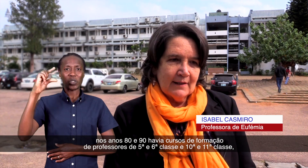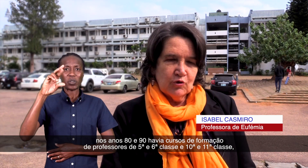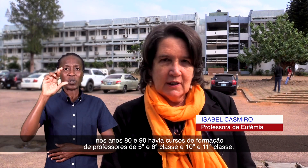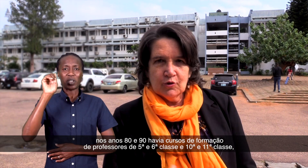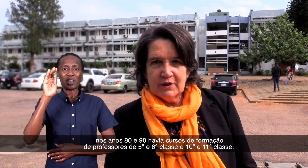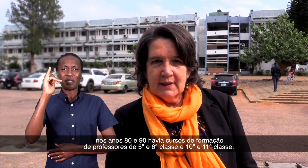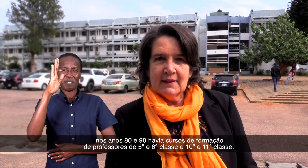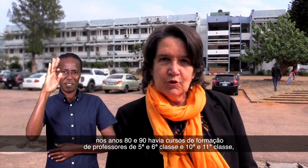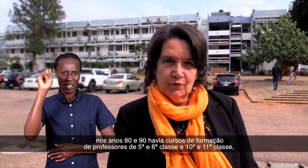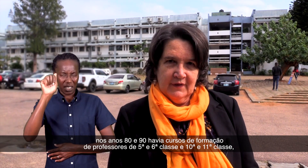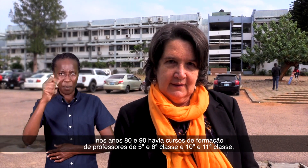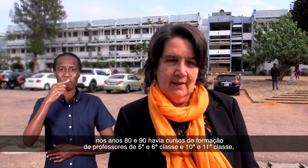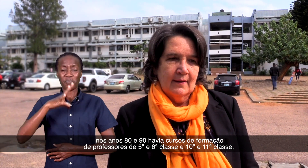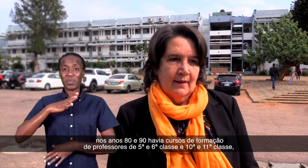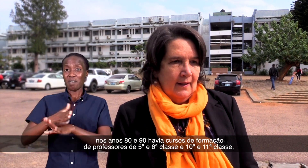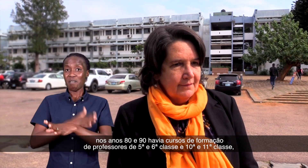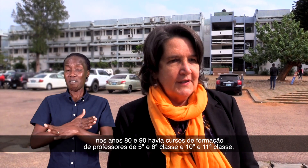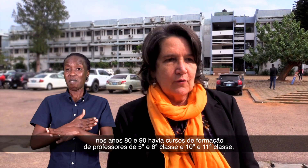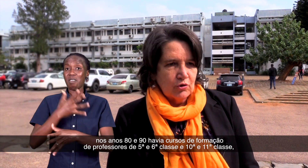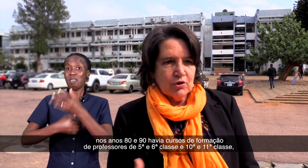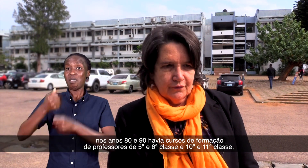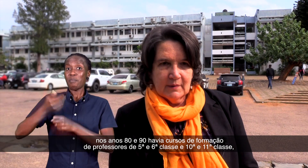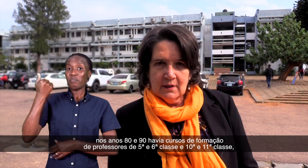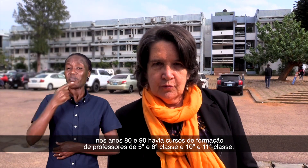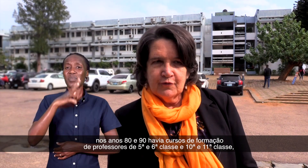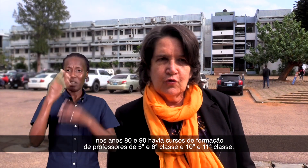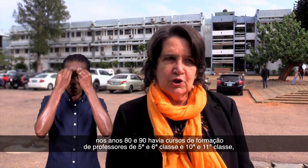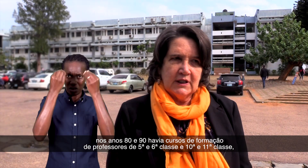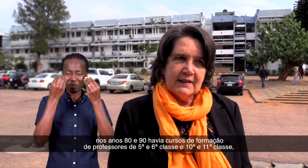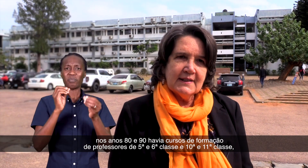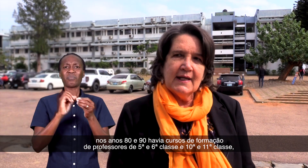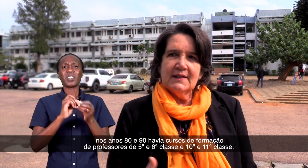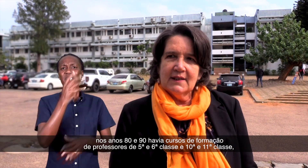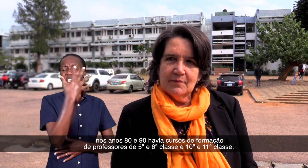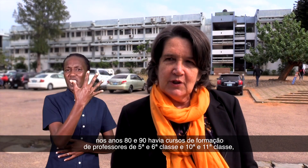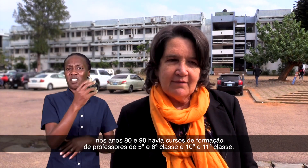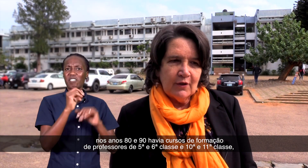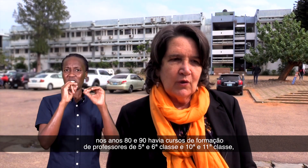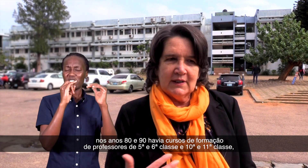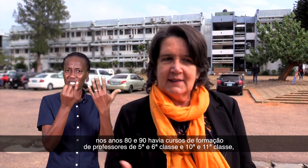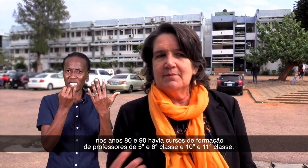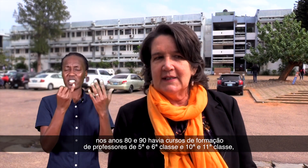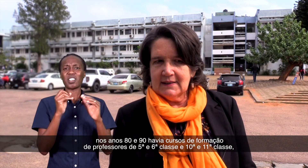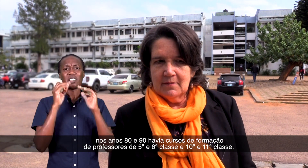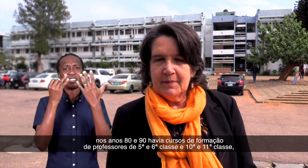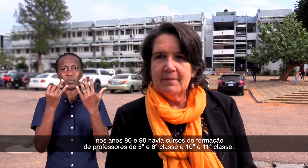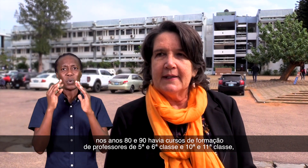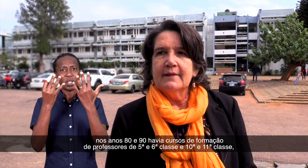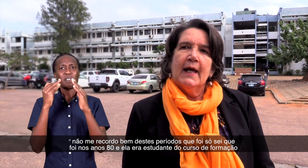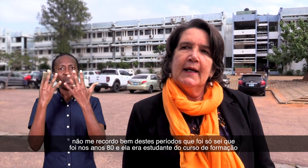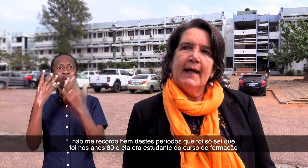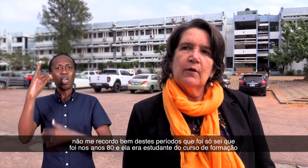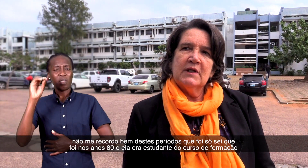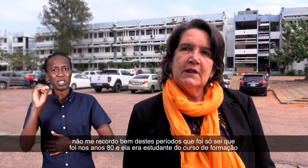naqueles anos 80, anos 90, havia cursos de formação de professores de 5ª e 6ª, 7ª, 8ª e 9ª, 10ª e